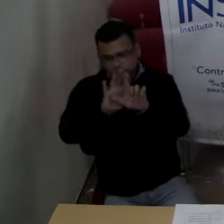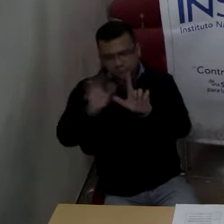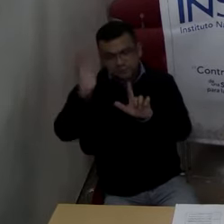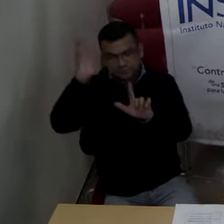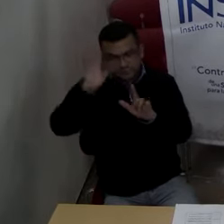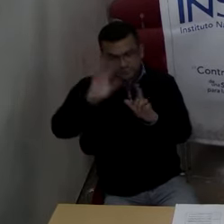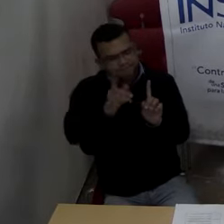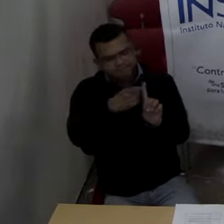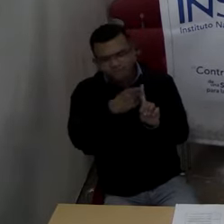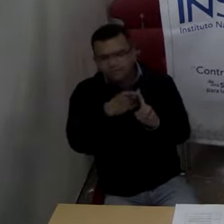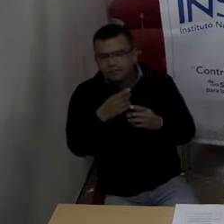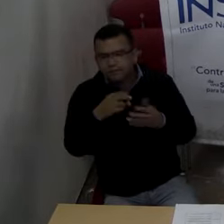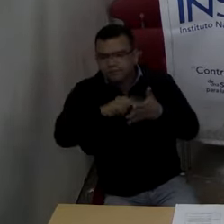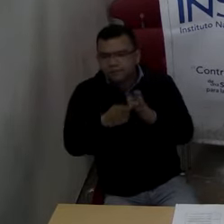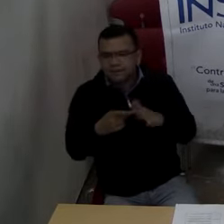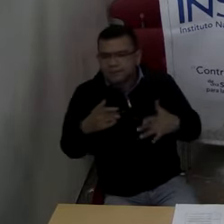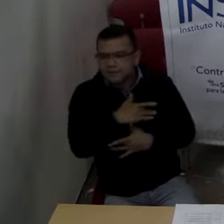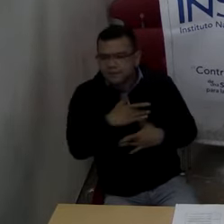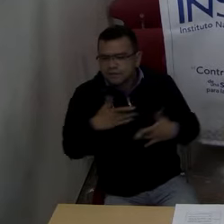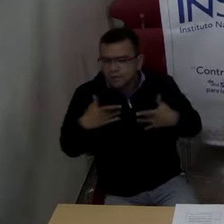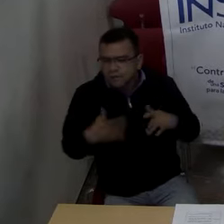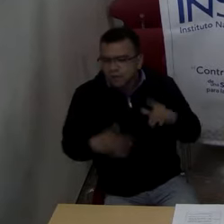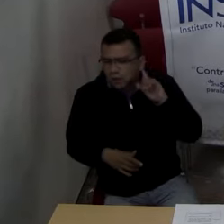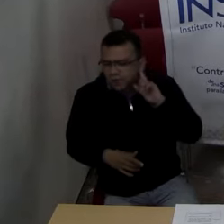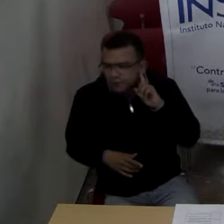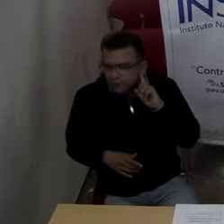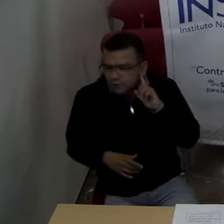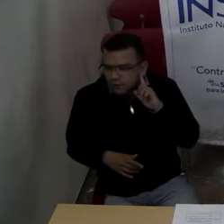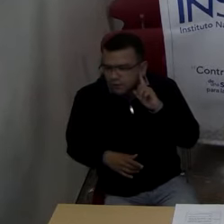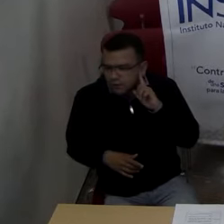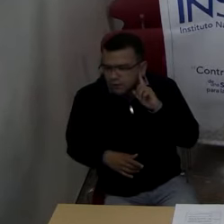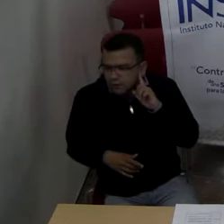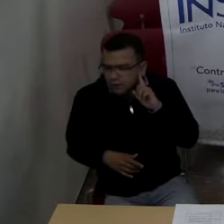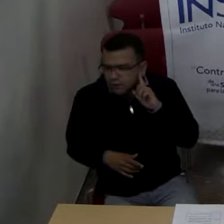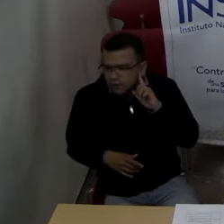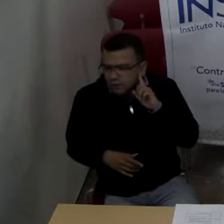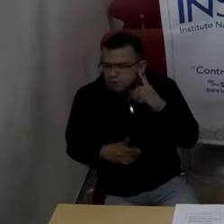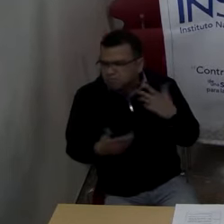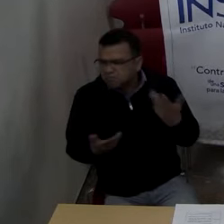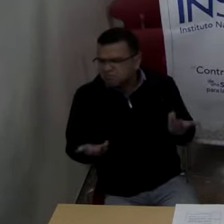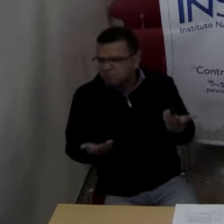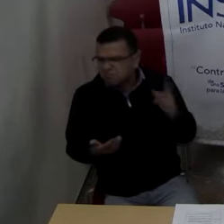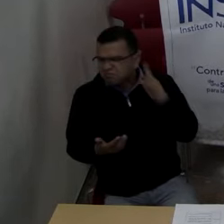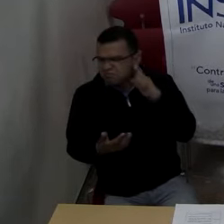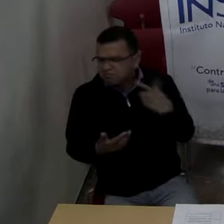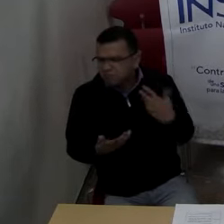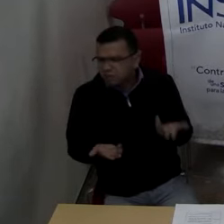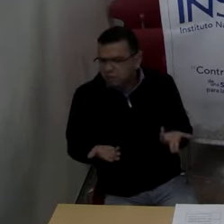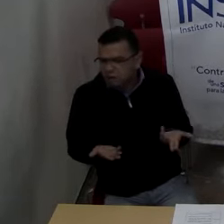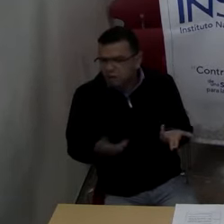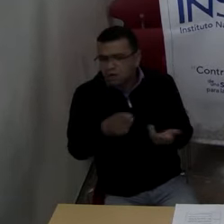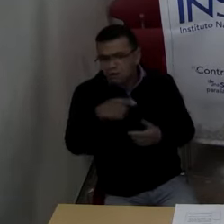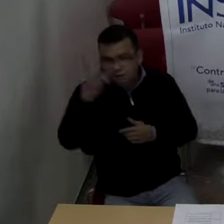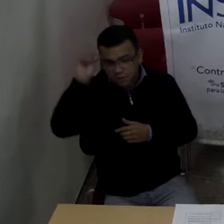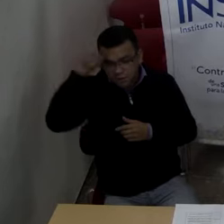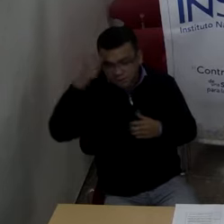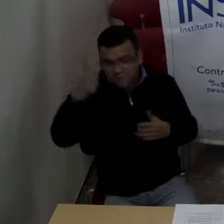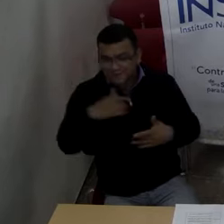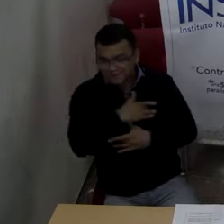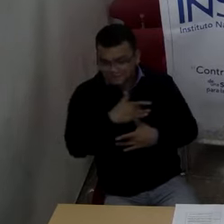¿Qué es la salud auditiva y de qué trata la audición? Recordemos entonces, salud auditiva